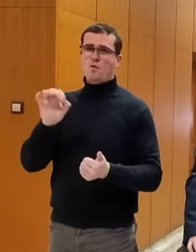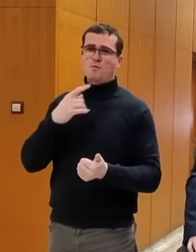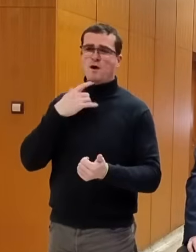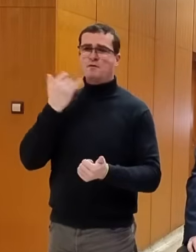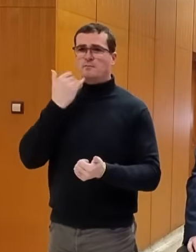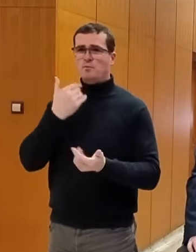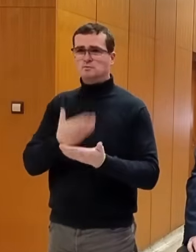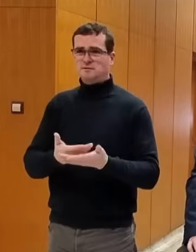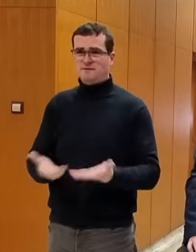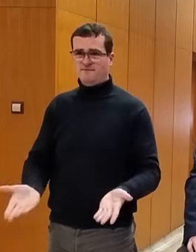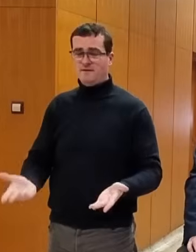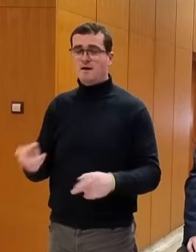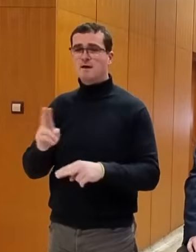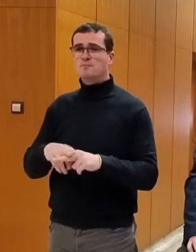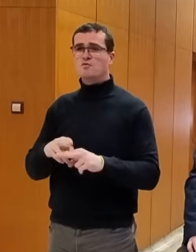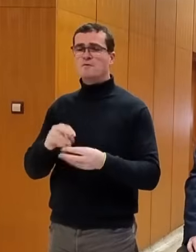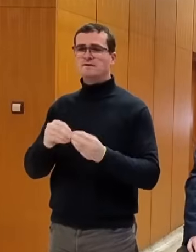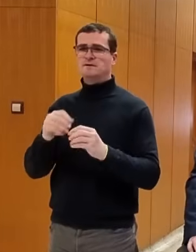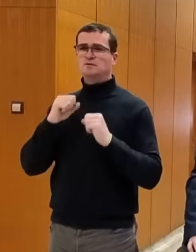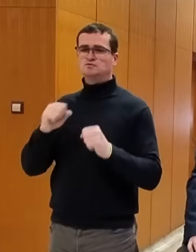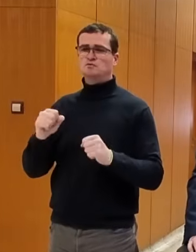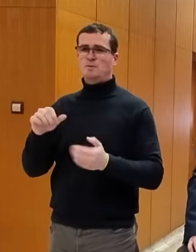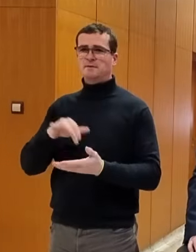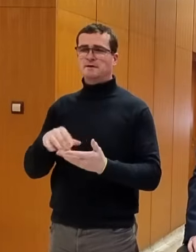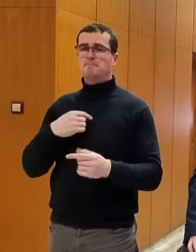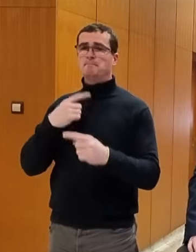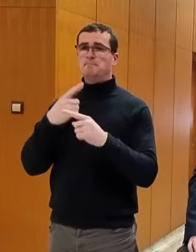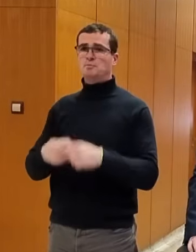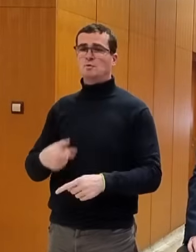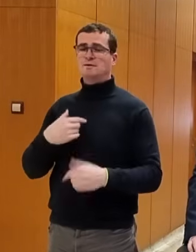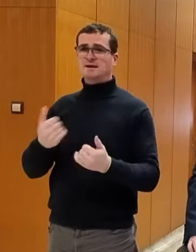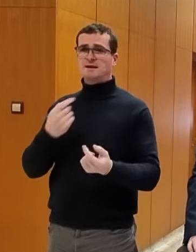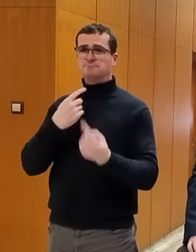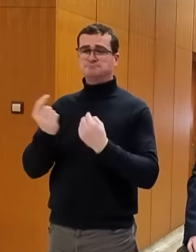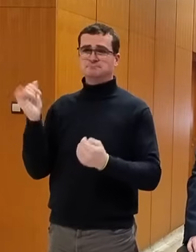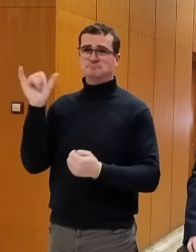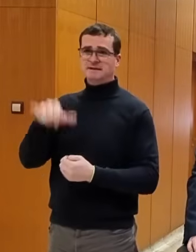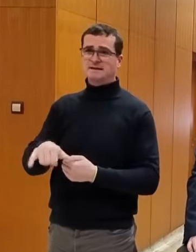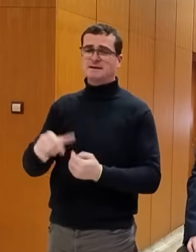výhodu poskytol, a potom aby mohli byť predmetom súdneho prieskumu.